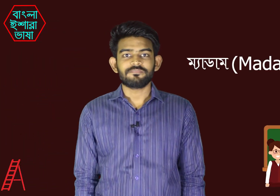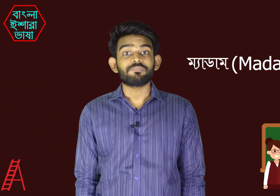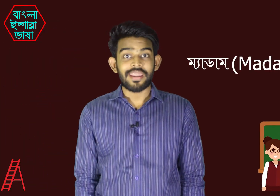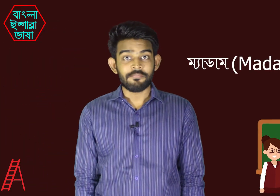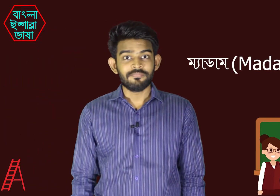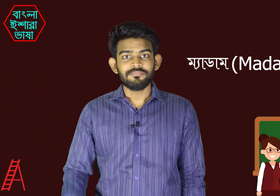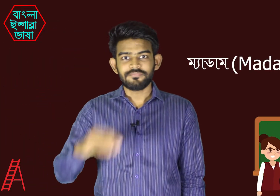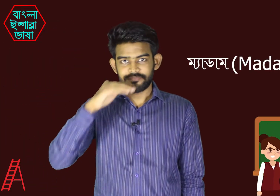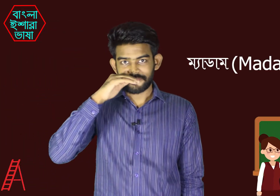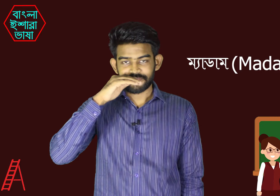ম্যাডাম,